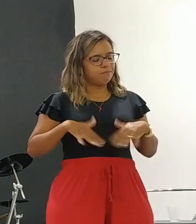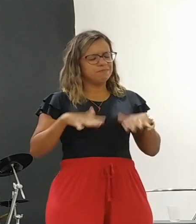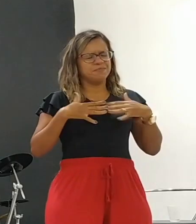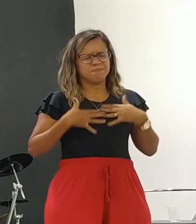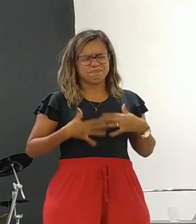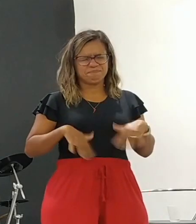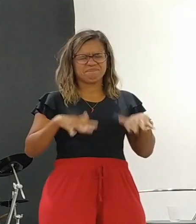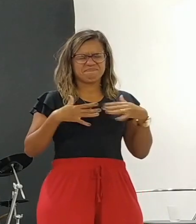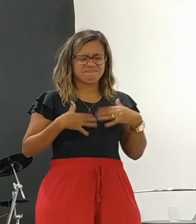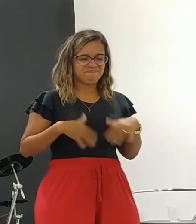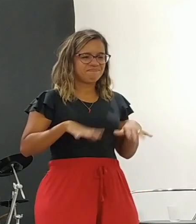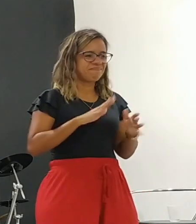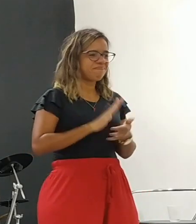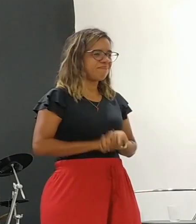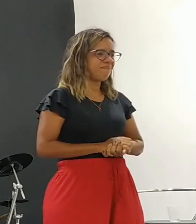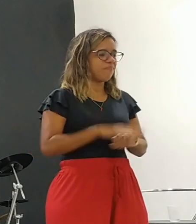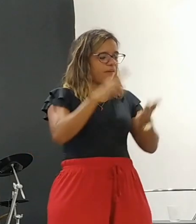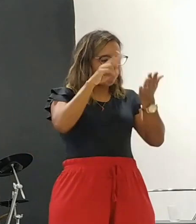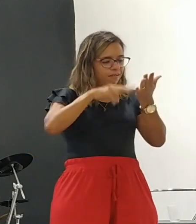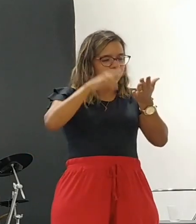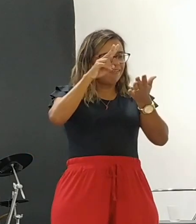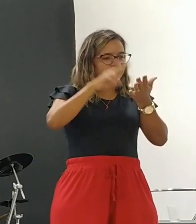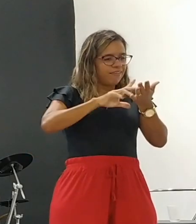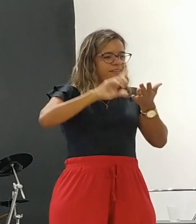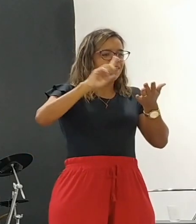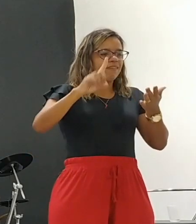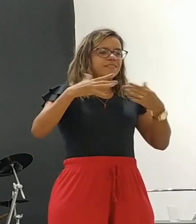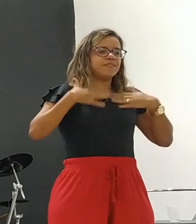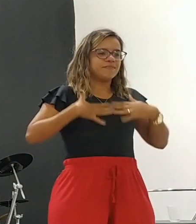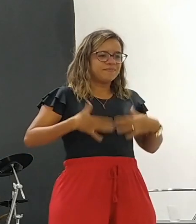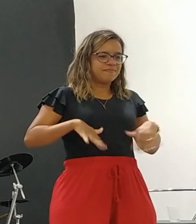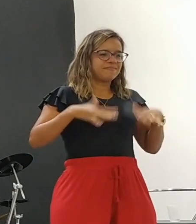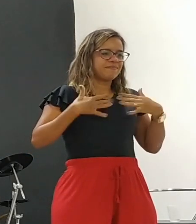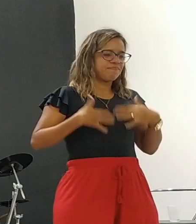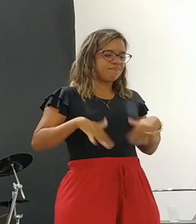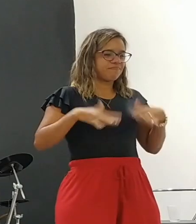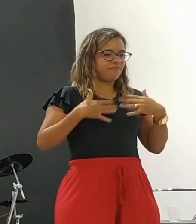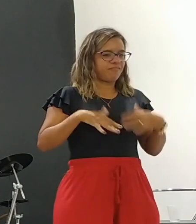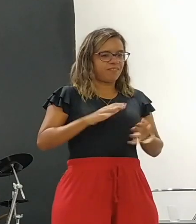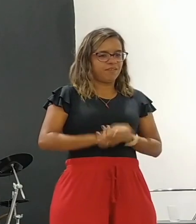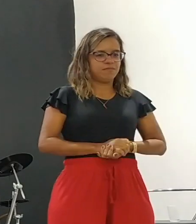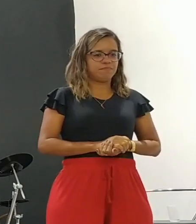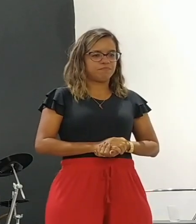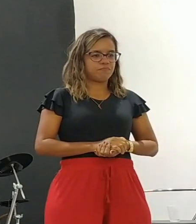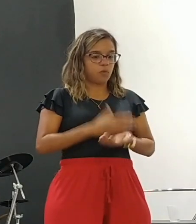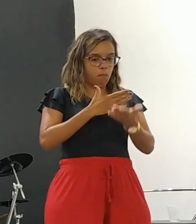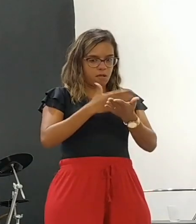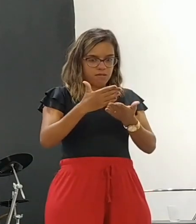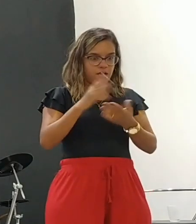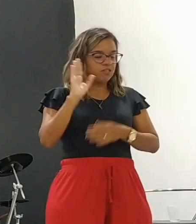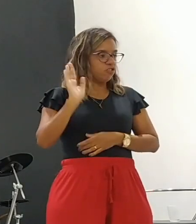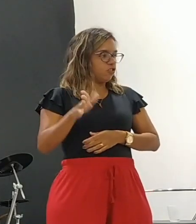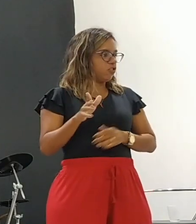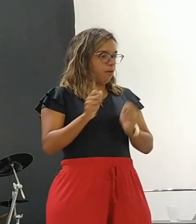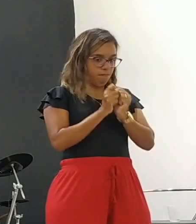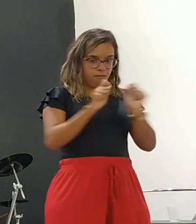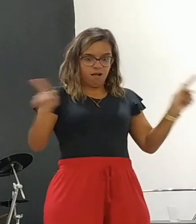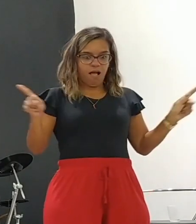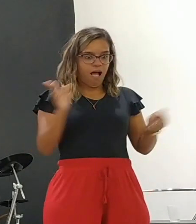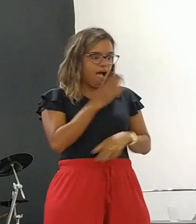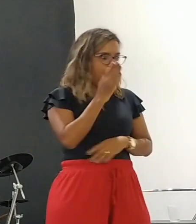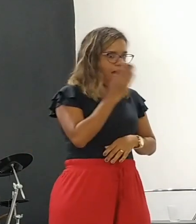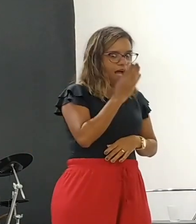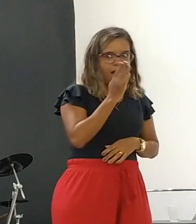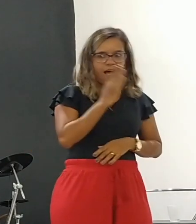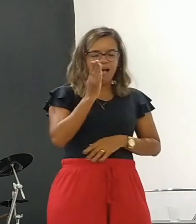né? Começa ali nos evangelhos, vai ali devagar, né? Tem gente que já quer começar em Apocalipse, tem muita pressa. Eu já